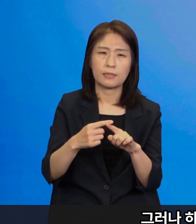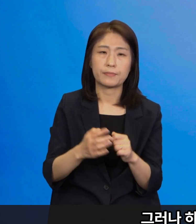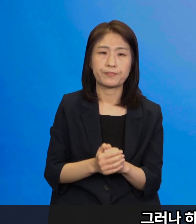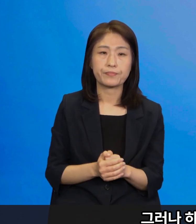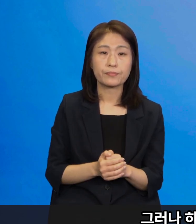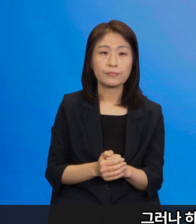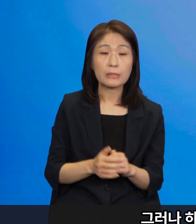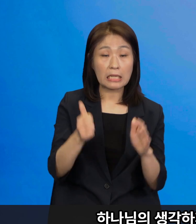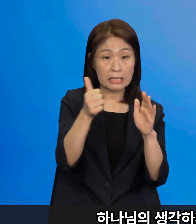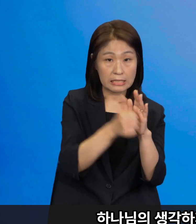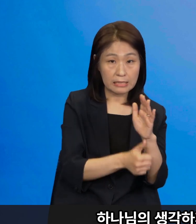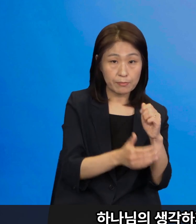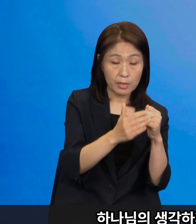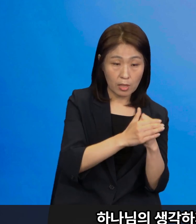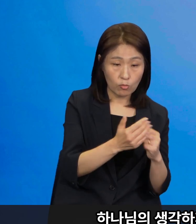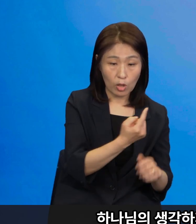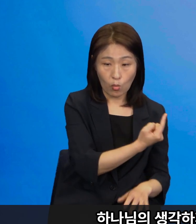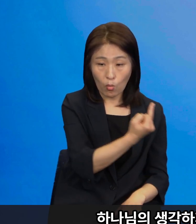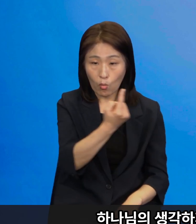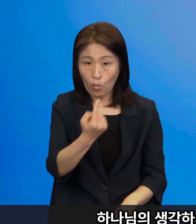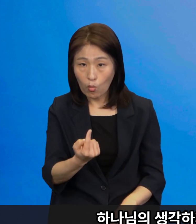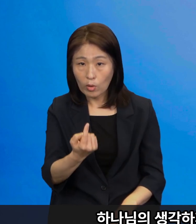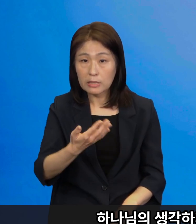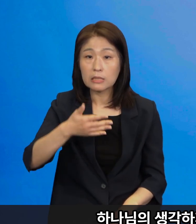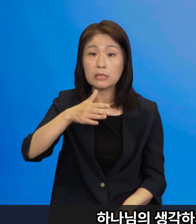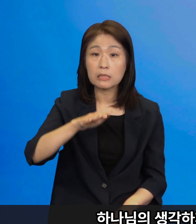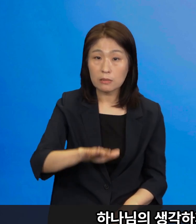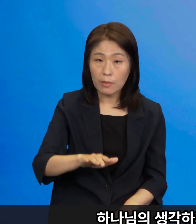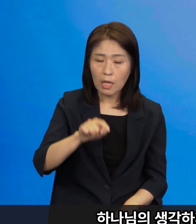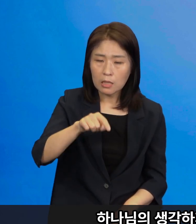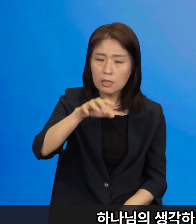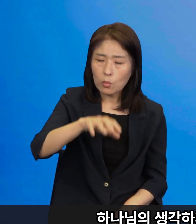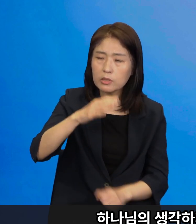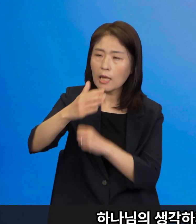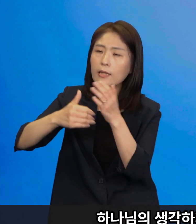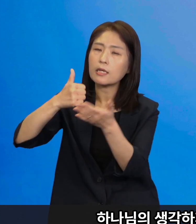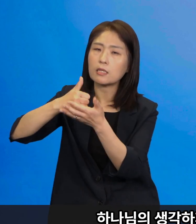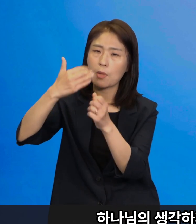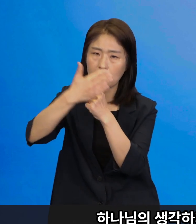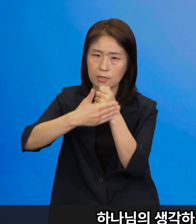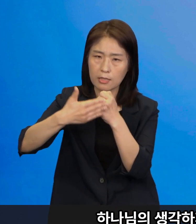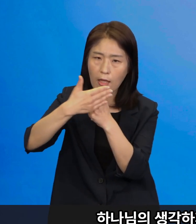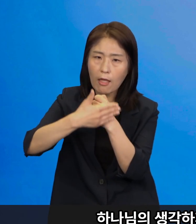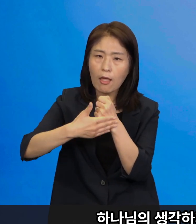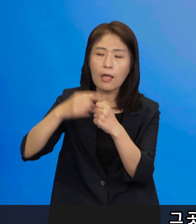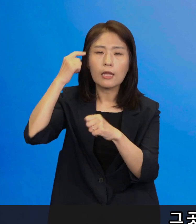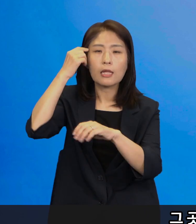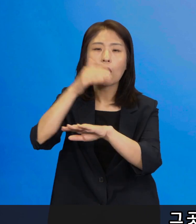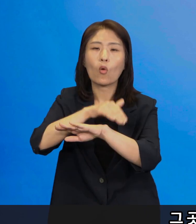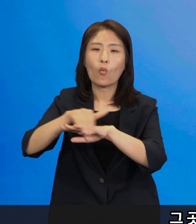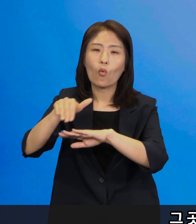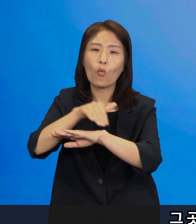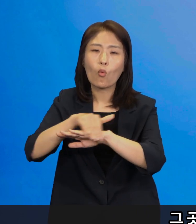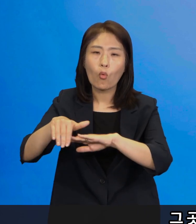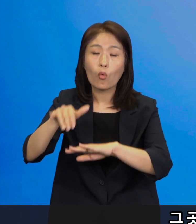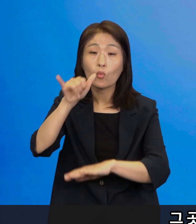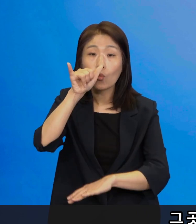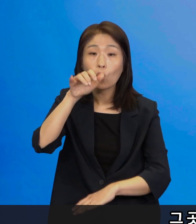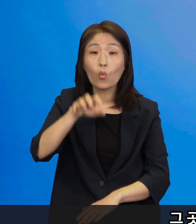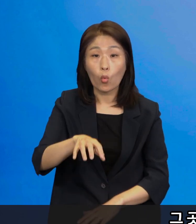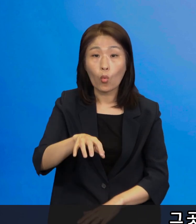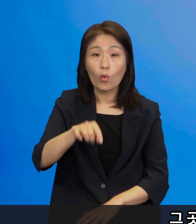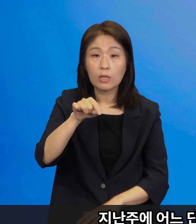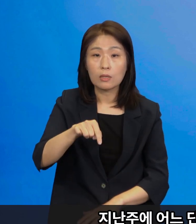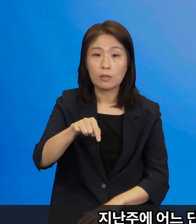하나님의 사람들이 있고 하나님의 생각하지도 못했던 은혜가 예비된 곳, 그것이